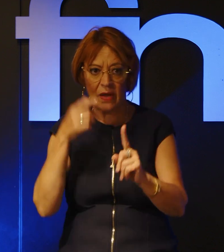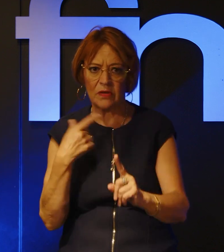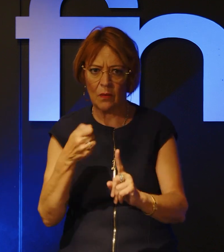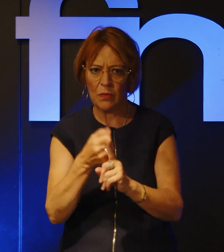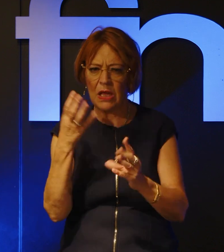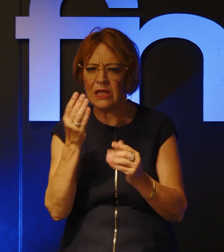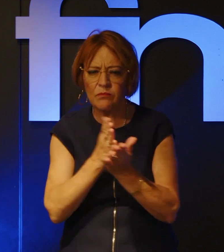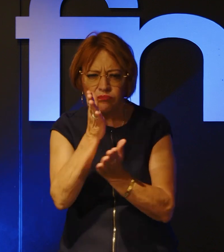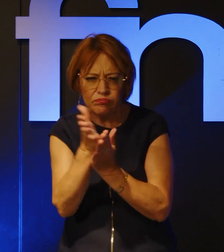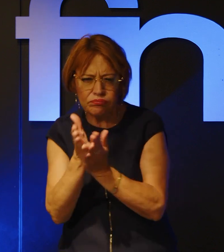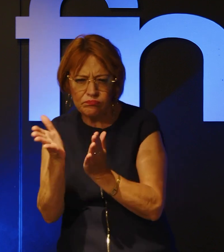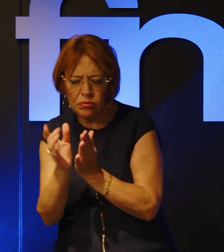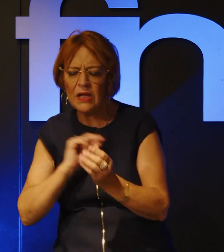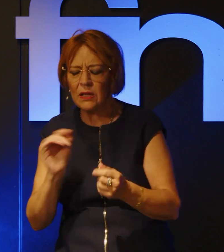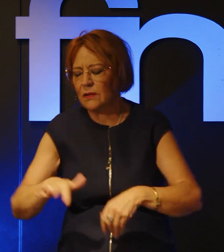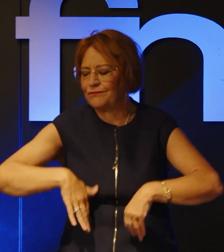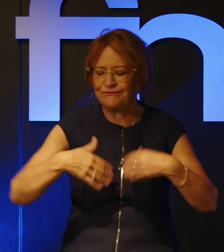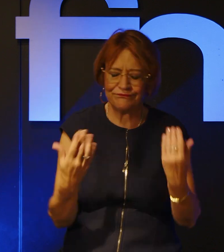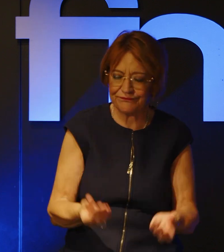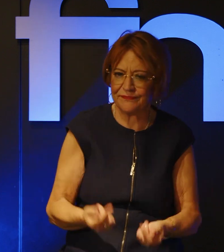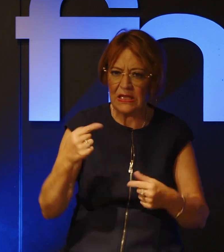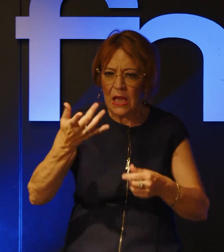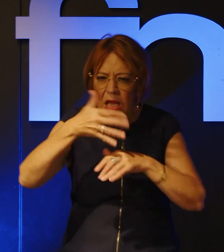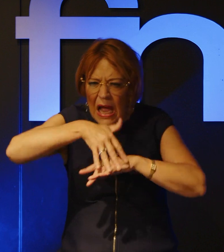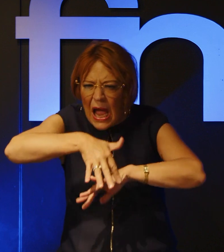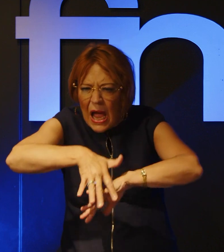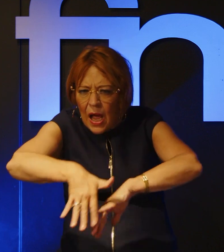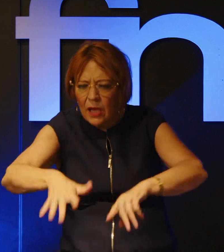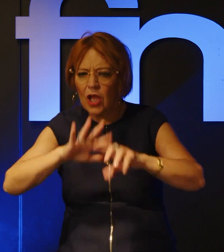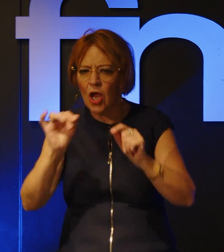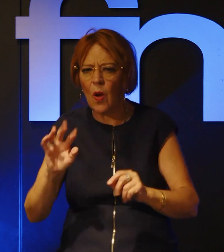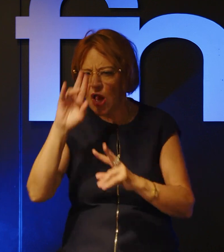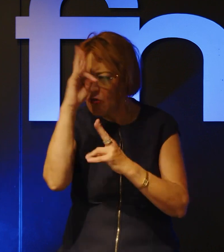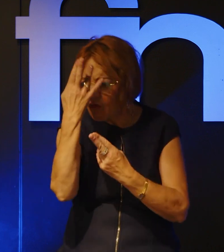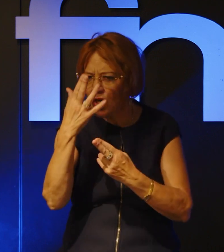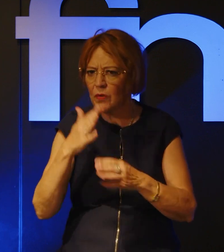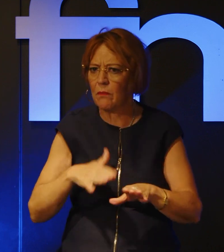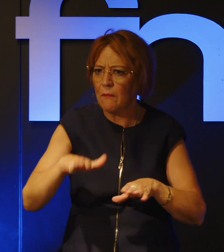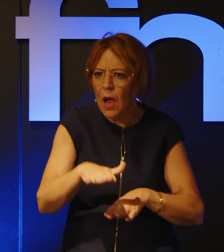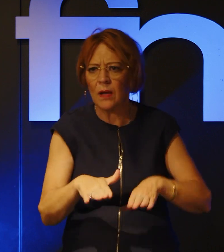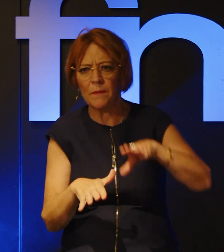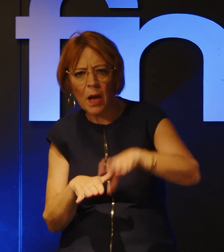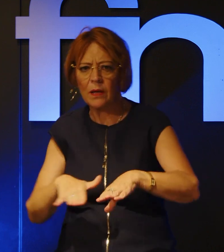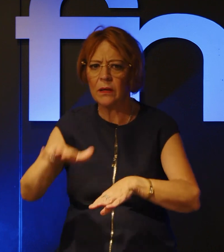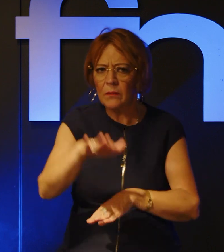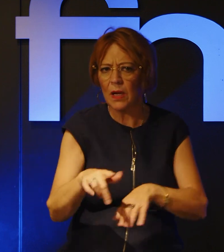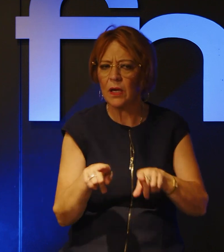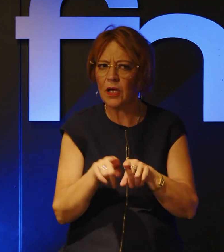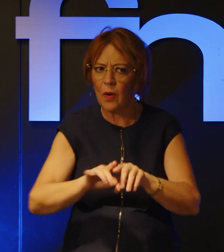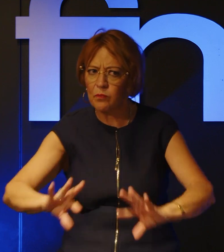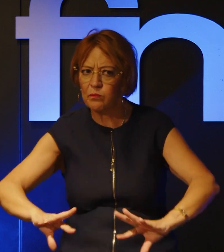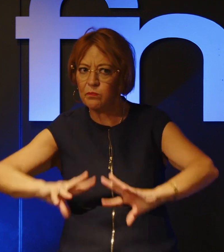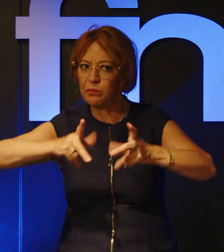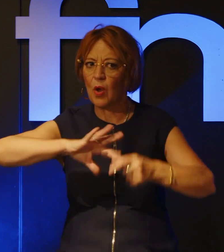tanto as tendências emergentes como as noções profundamente enraizadas esforçamos para dar Passos significativos no sentido de promover